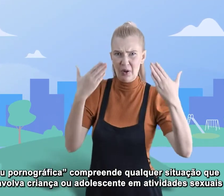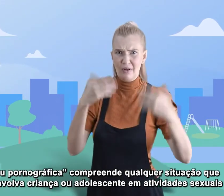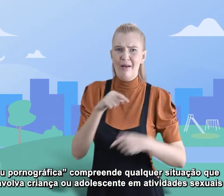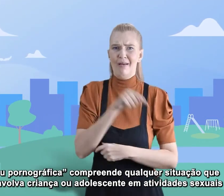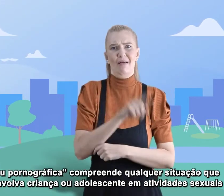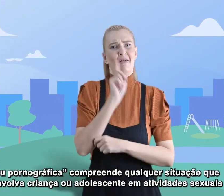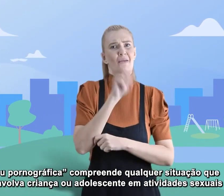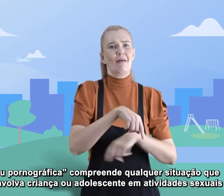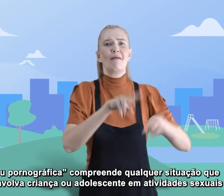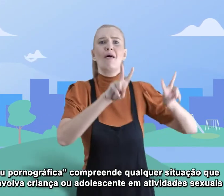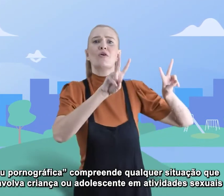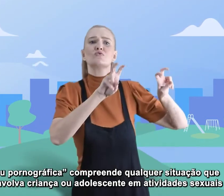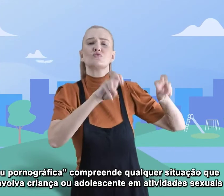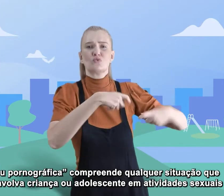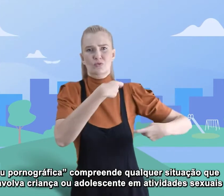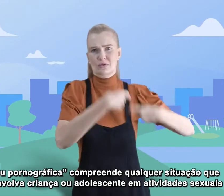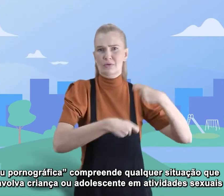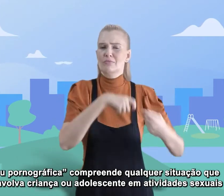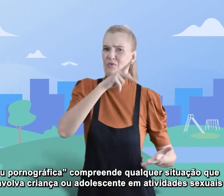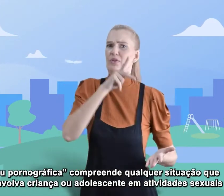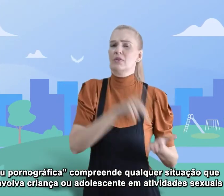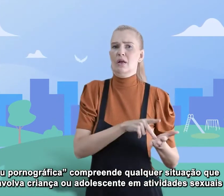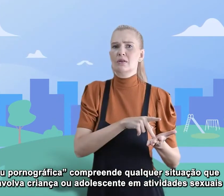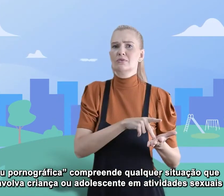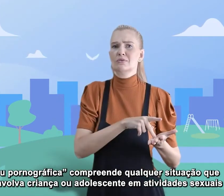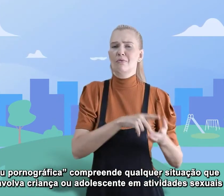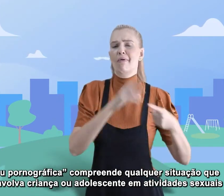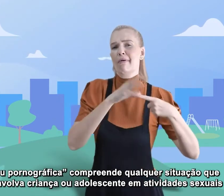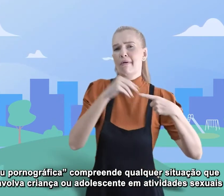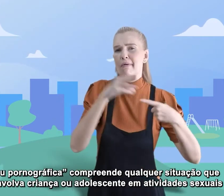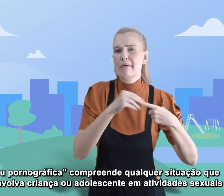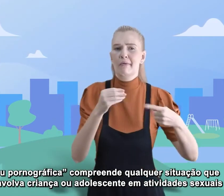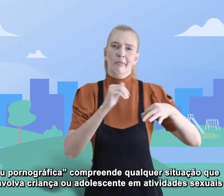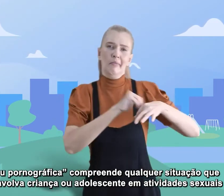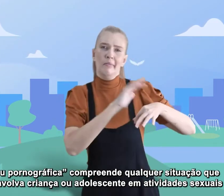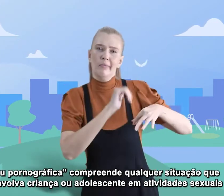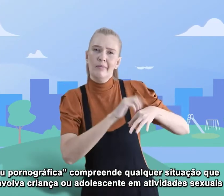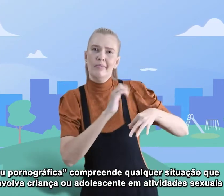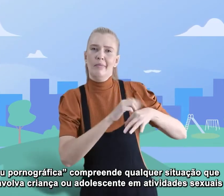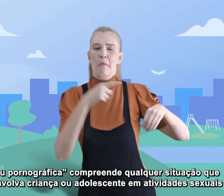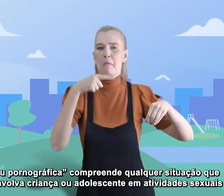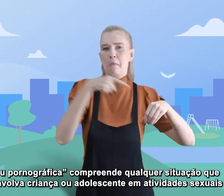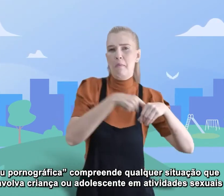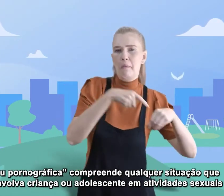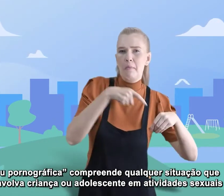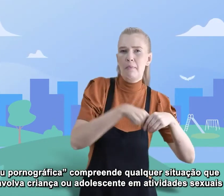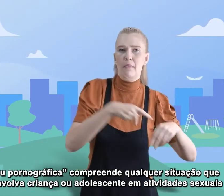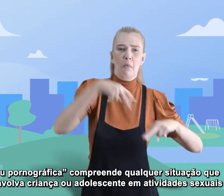qualquer situação que envolva criança ou adolescente em atividades